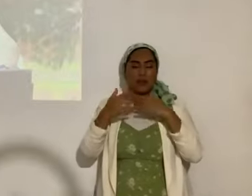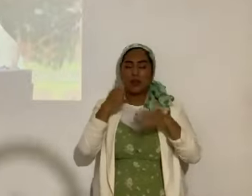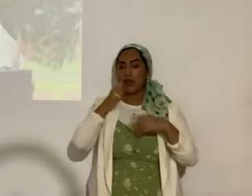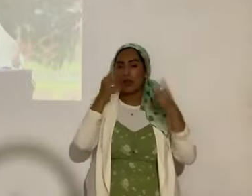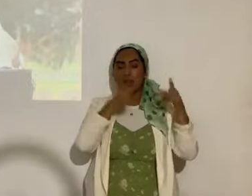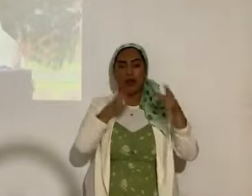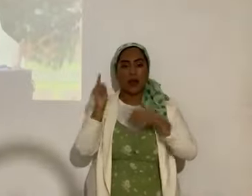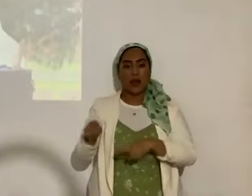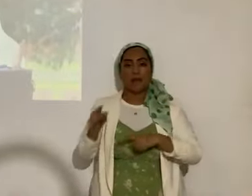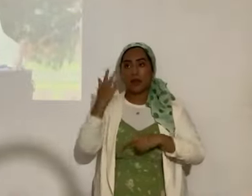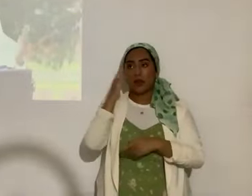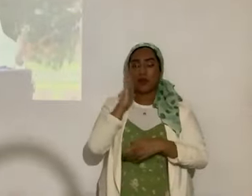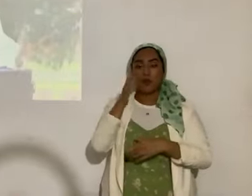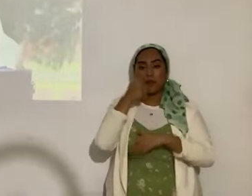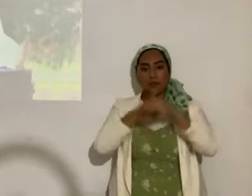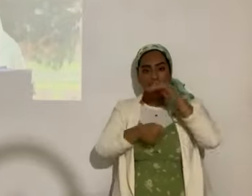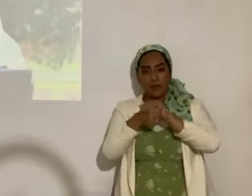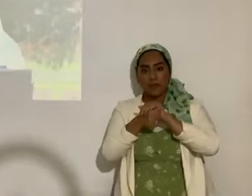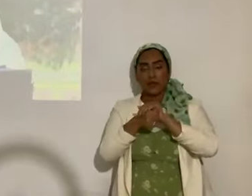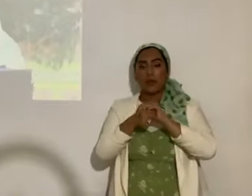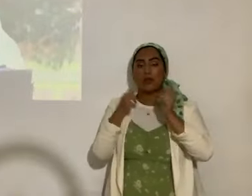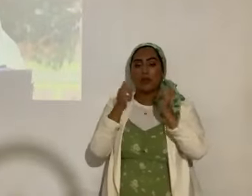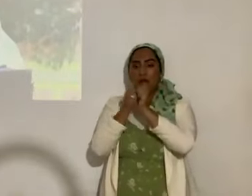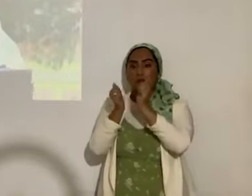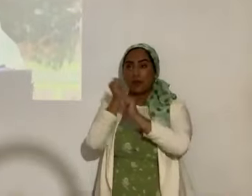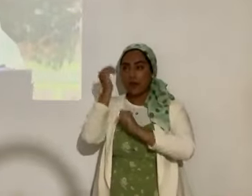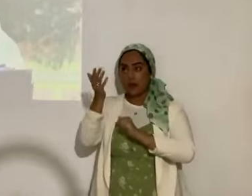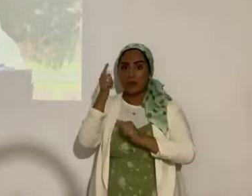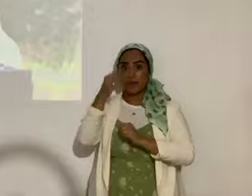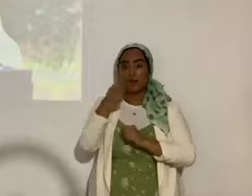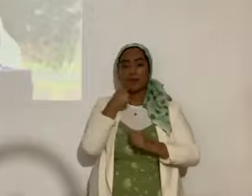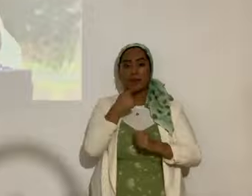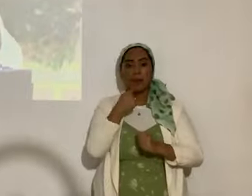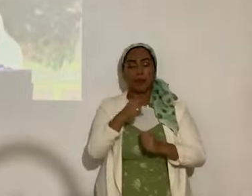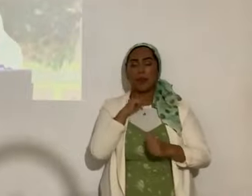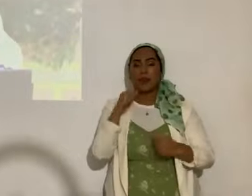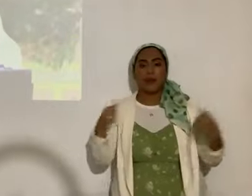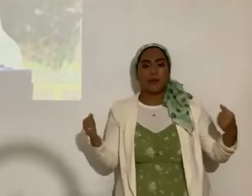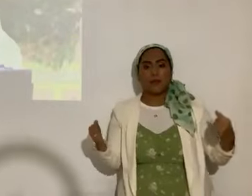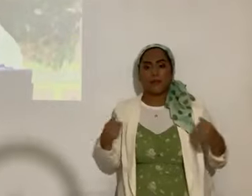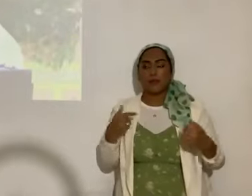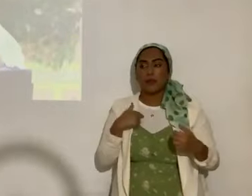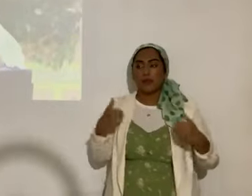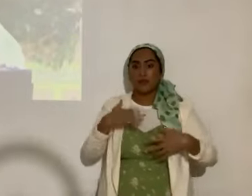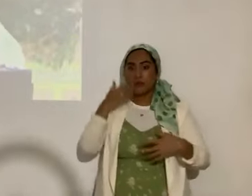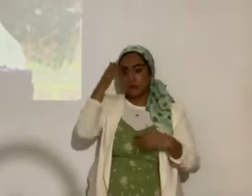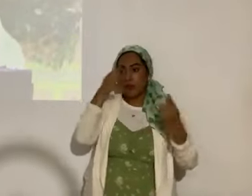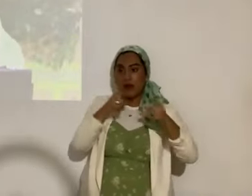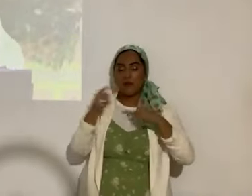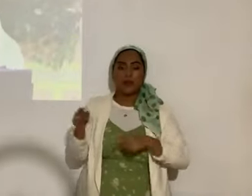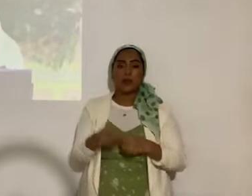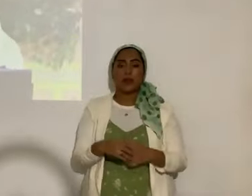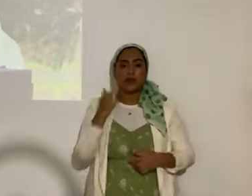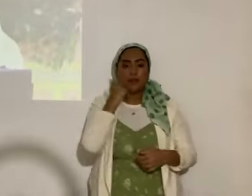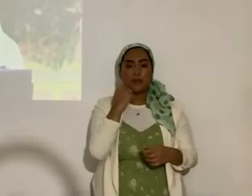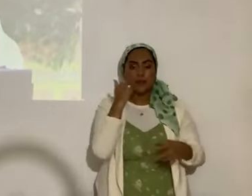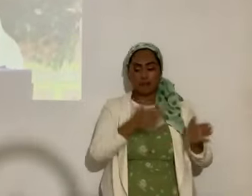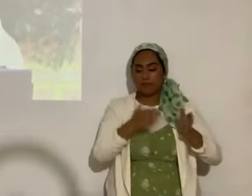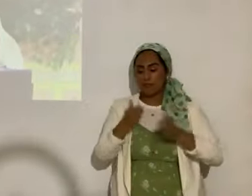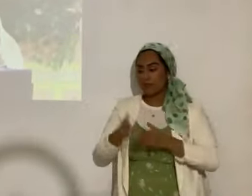que pase el Eterno dice que nos guardará nos llevará con él y dice el mismo que no nos afanemos con el día de mañana este día trae su propio